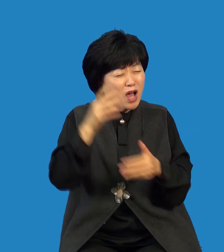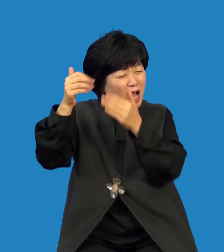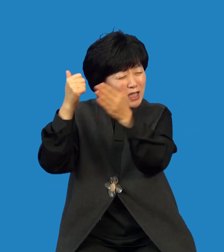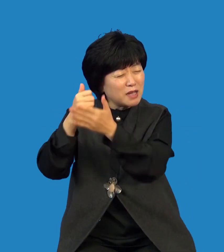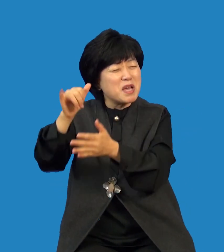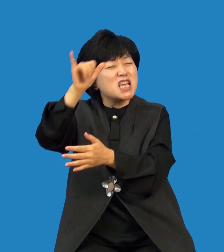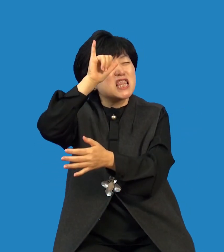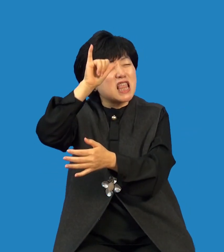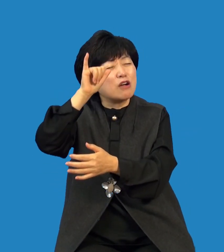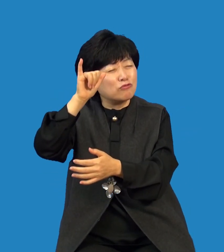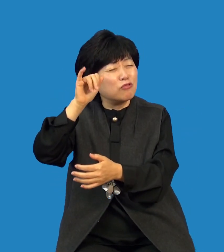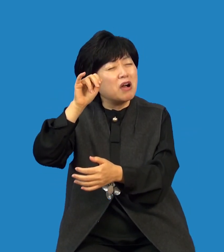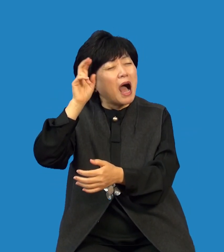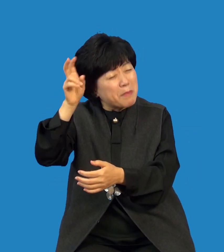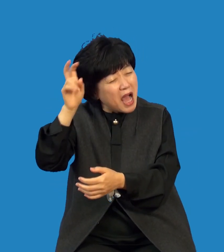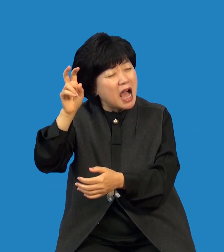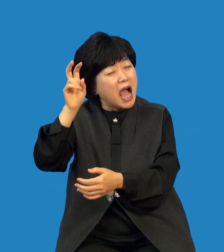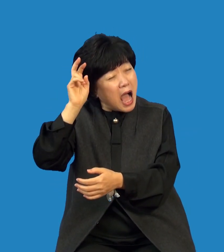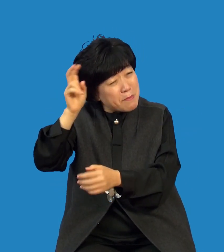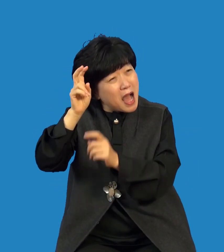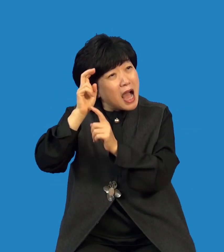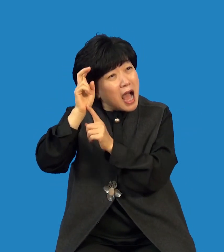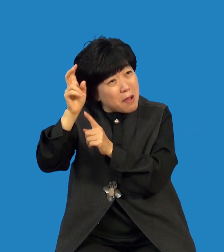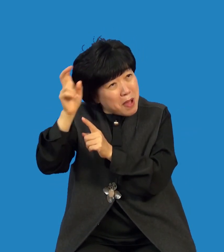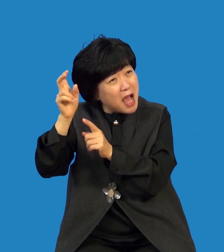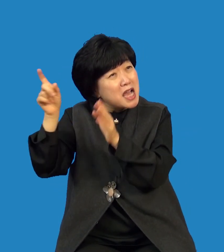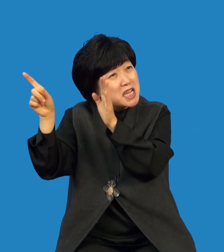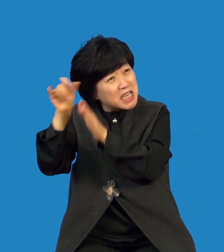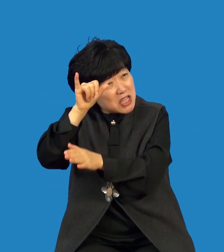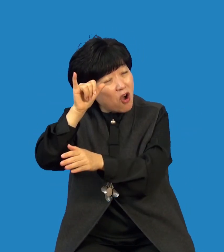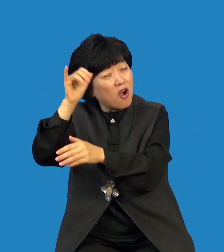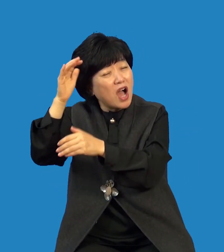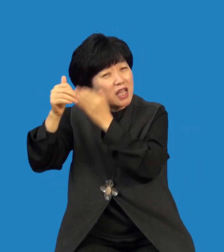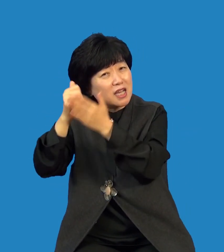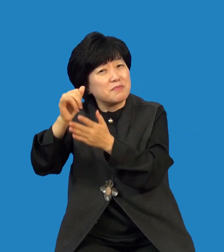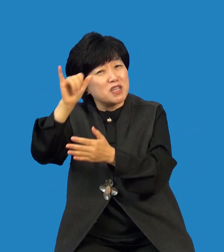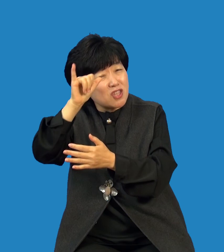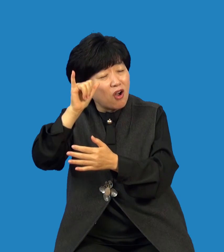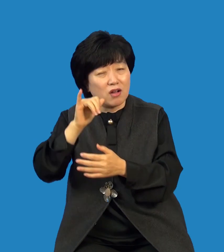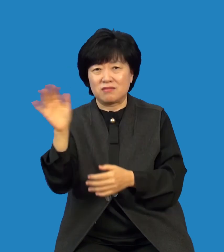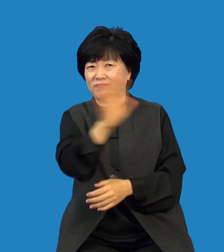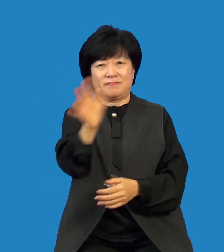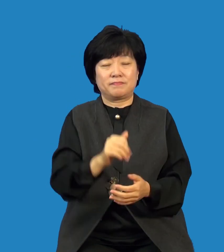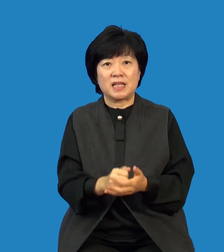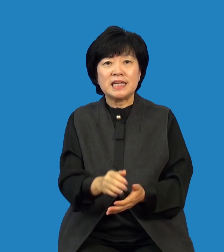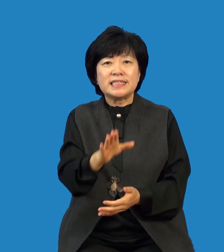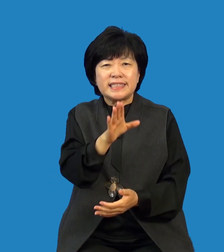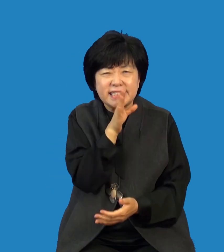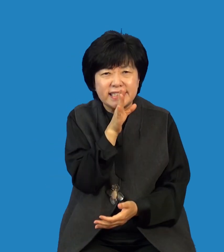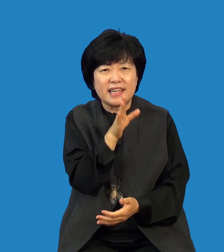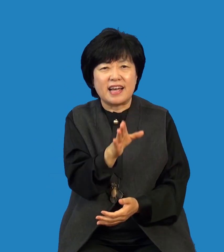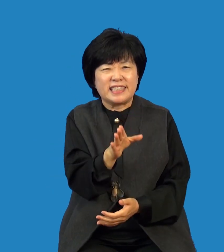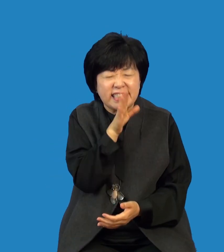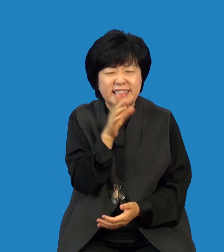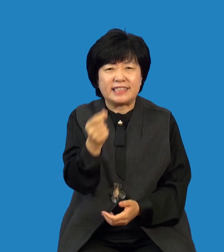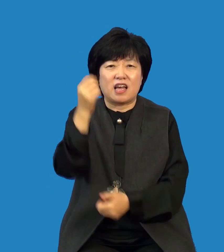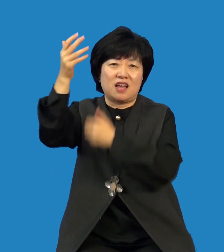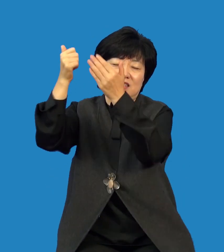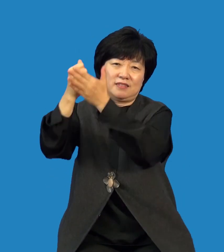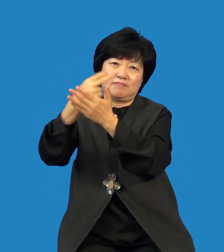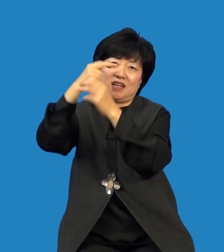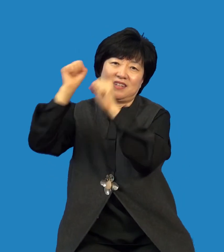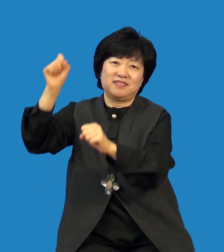믿어. 그럼 네 인생 평강할 거야. 심리적인 게 아니에요. 하나님이 실제세요, 실제. 그리고 능력이 있으세요. 만약 그